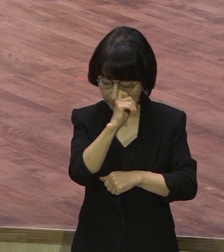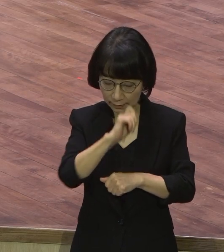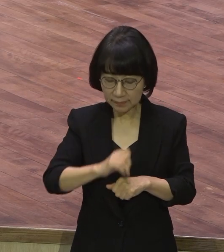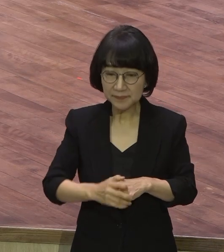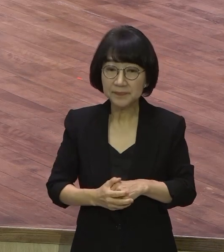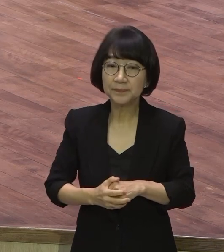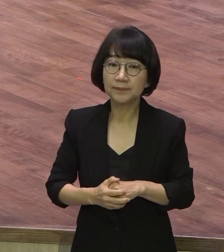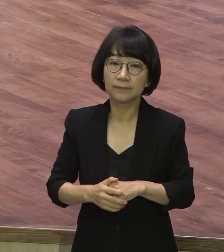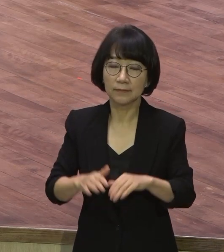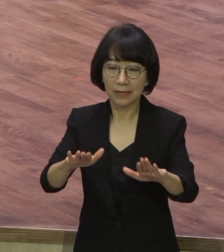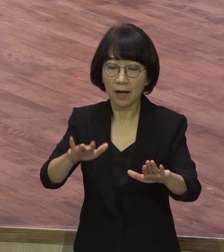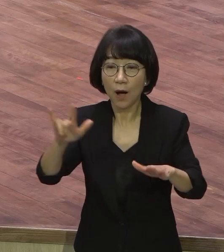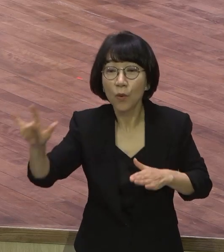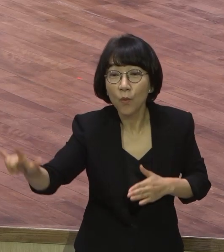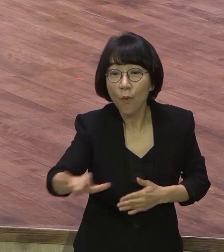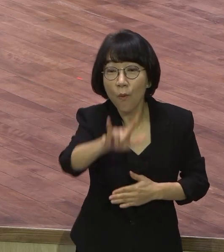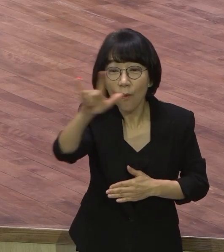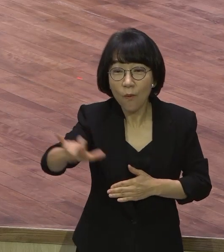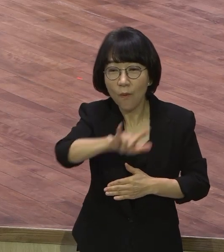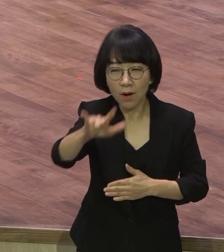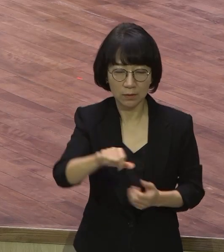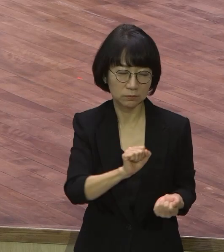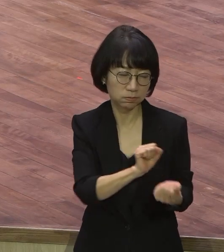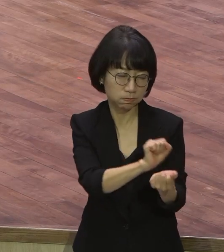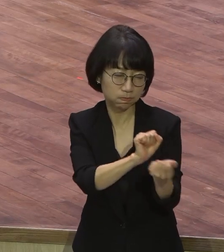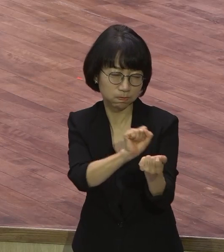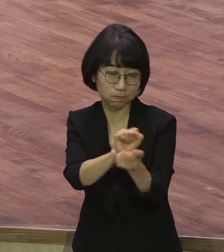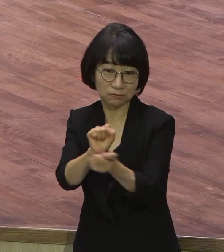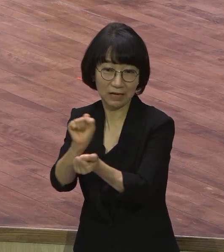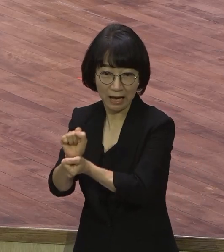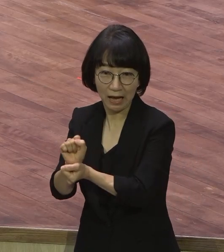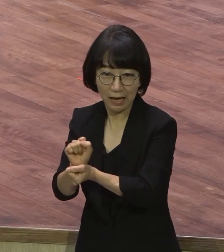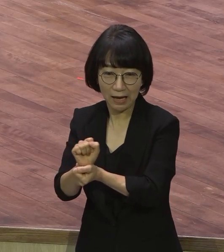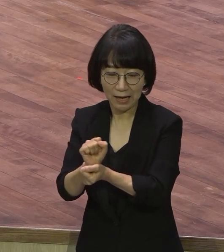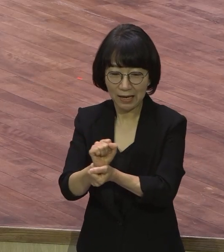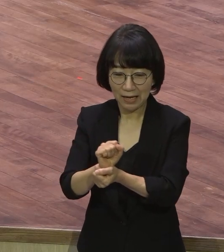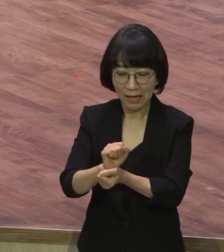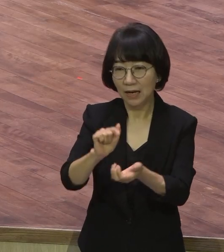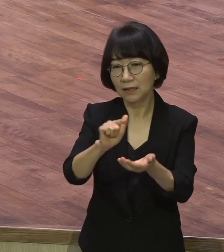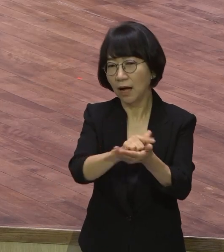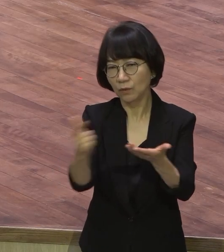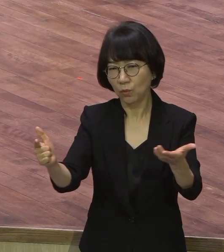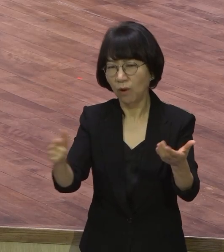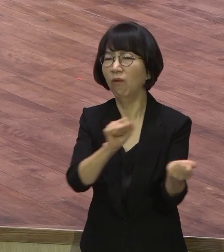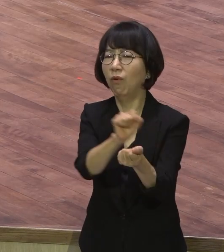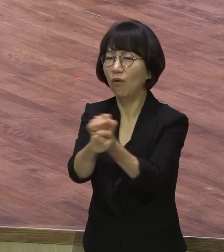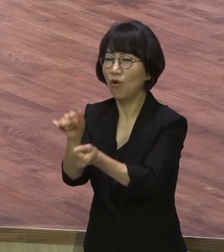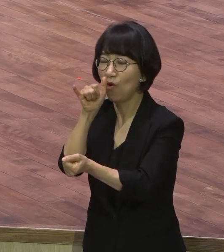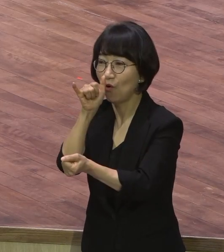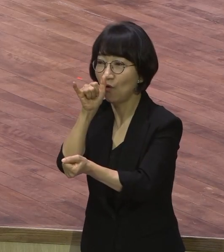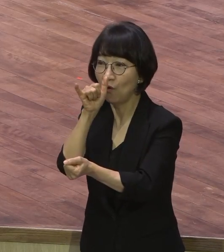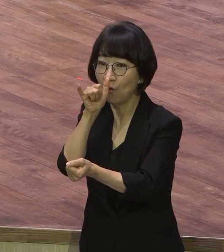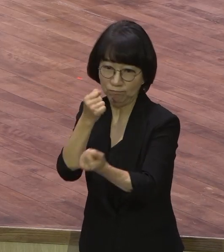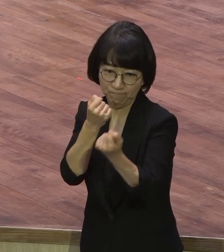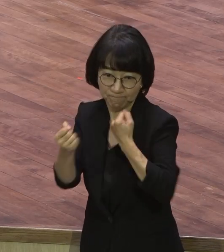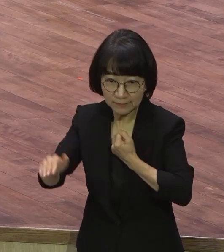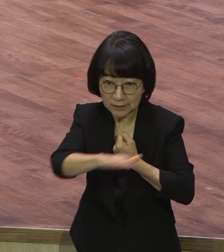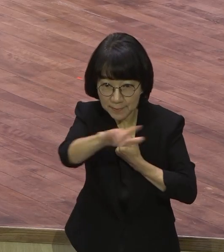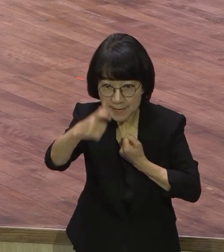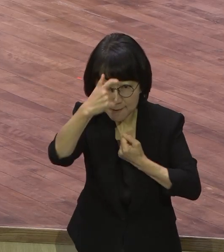여러분이 이 코로나19가 이렇게 지금 강서구도 지금 치고 들어오는 상황 속에 예배 드리러 온다.